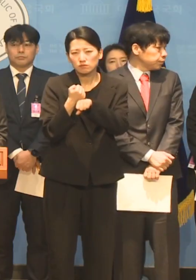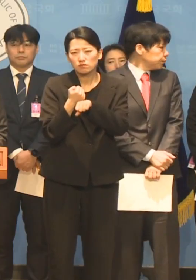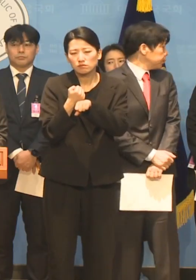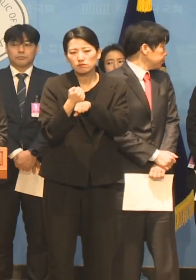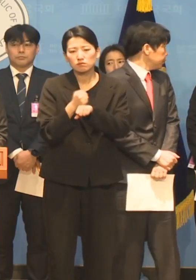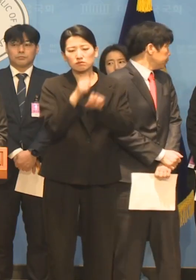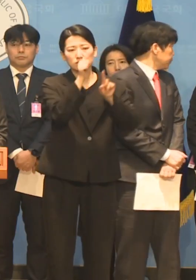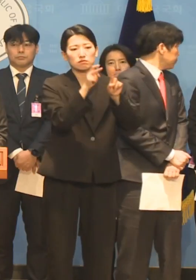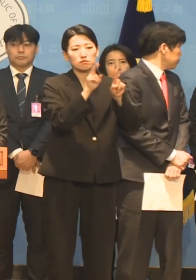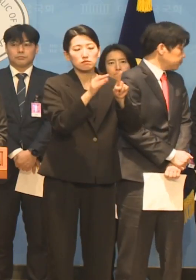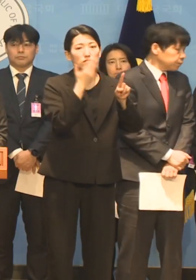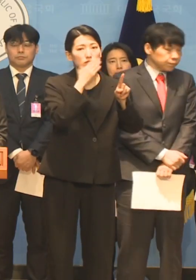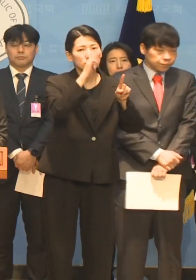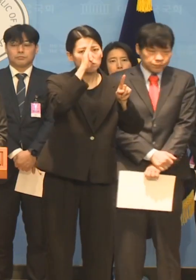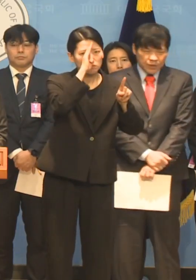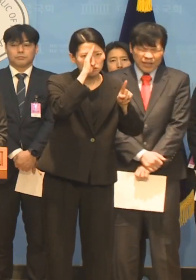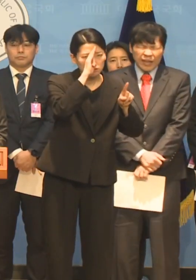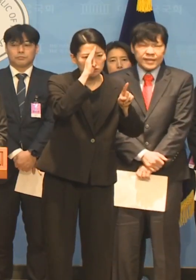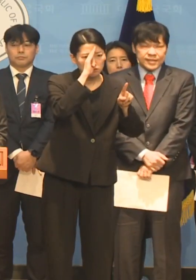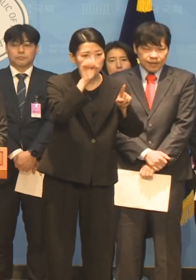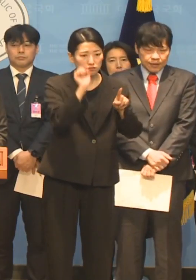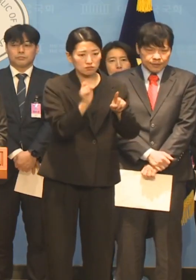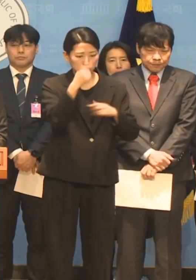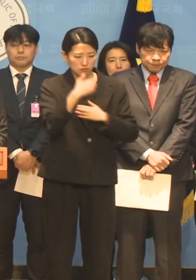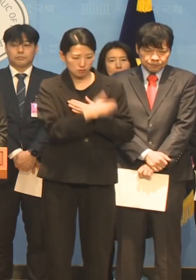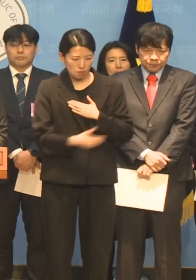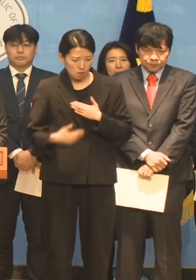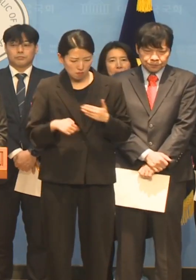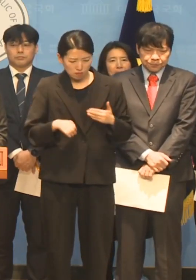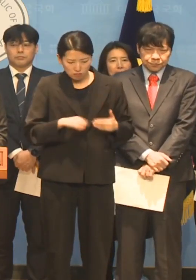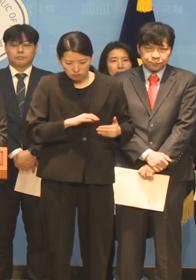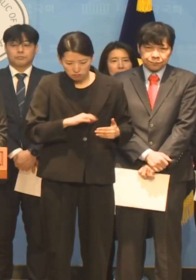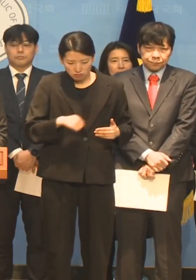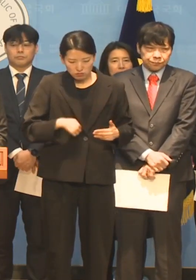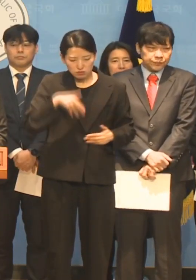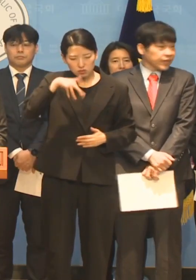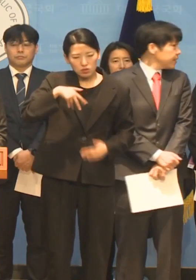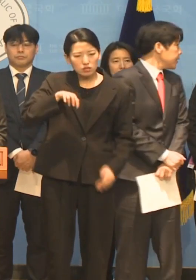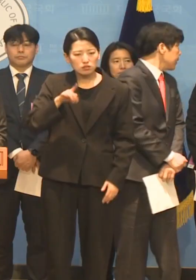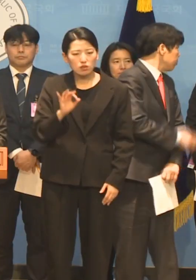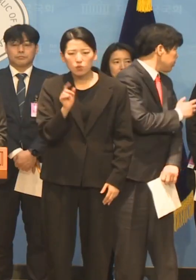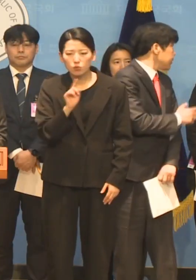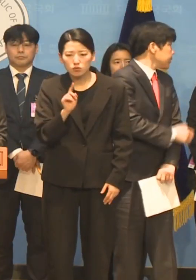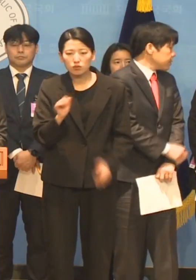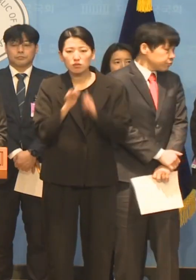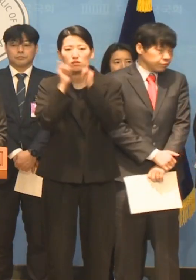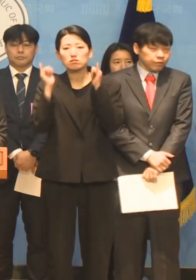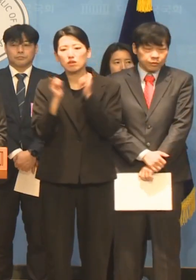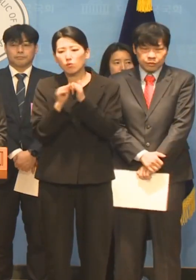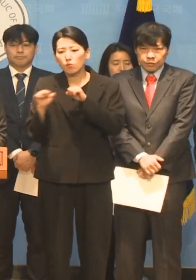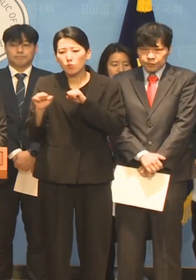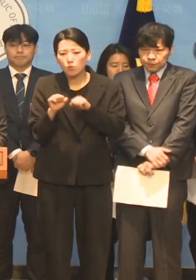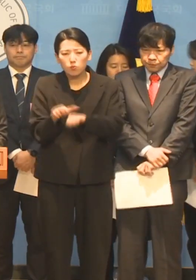일형 당뇨병과 이로 인한 기능 상실이 사회적 불리함으로 작용하는지를 확인하고자 하였습니다.